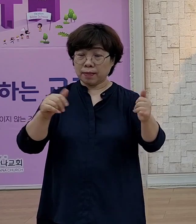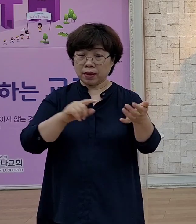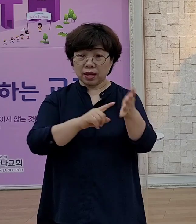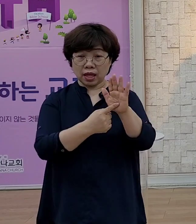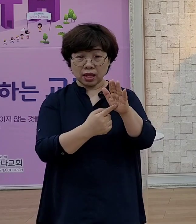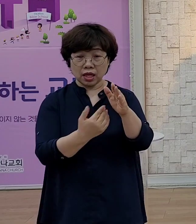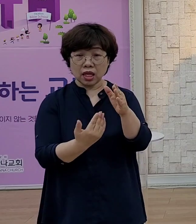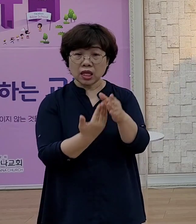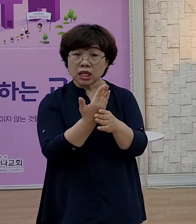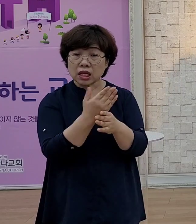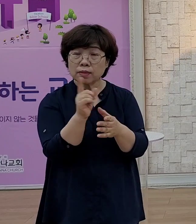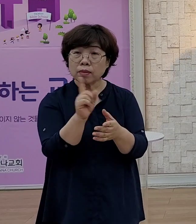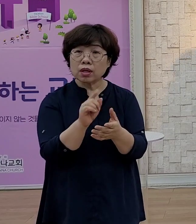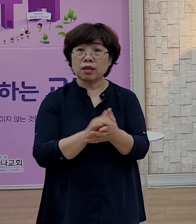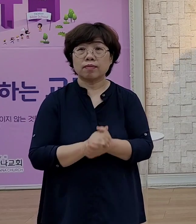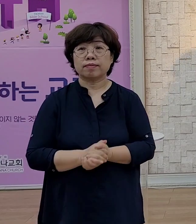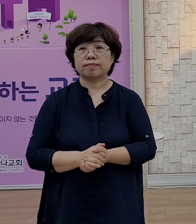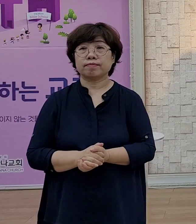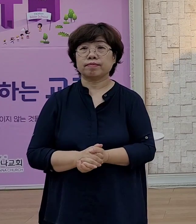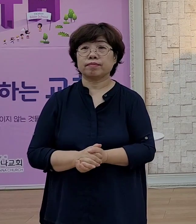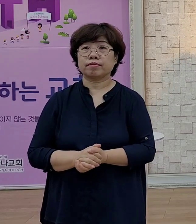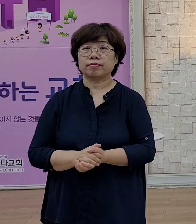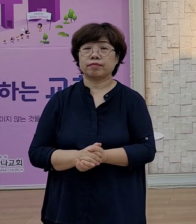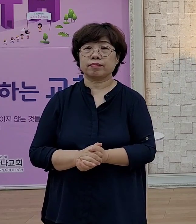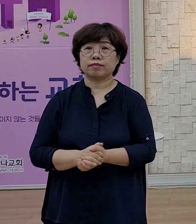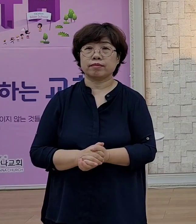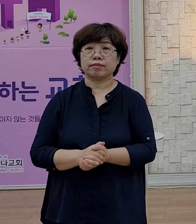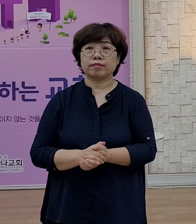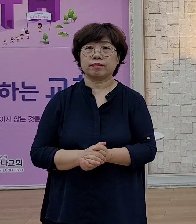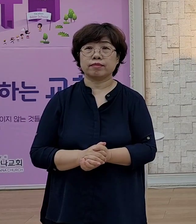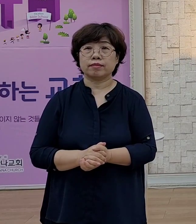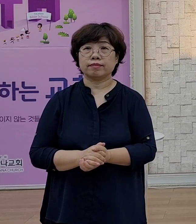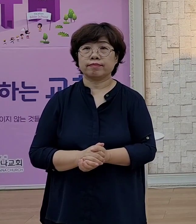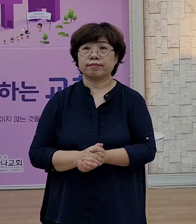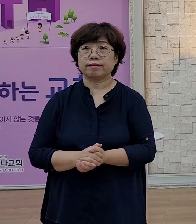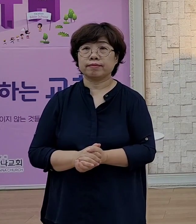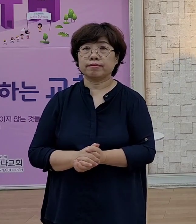나타나는 가장 중요한 특징이 뭐냐? 비밀이에요, 비밀.